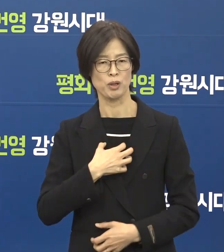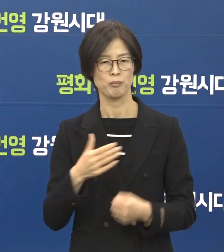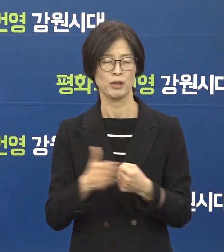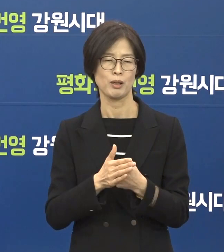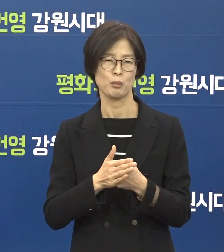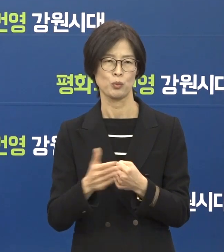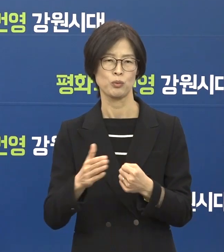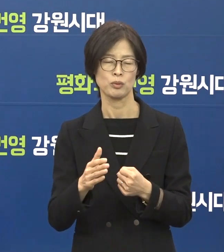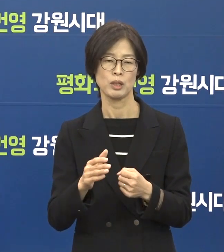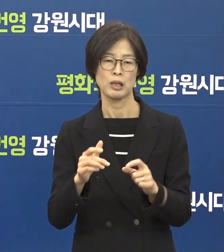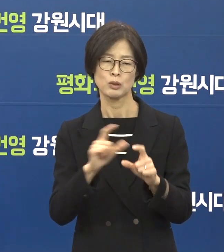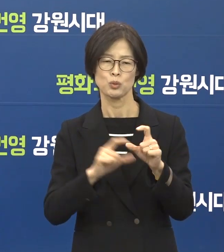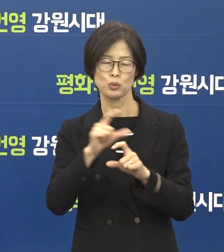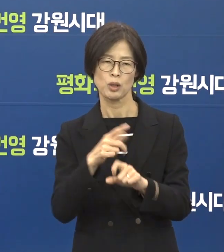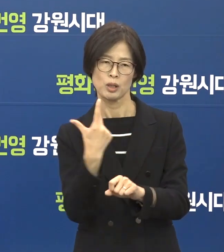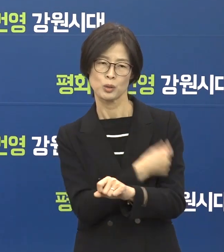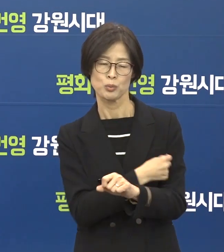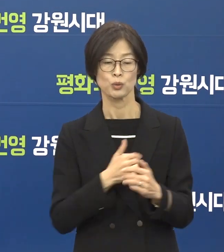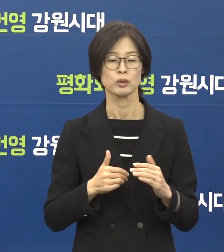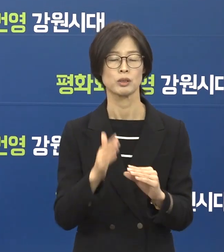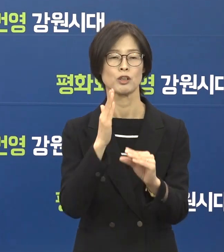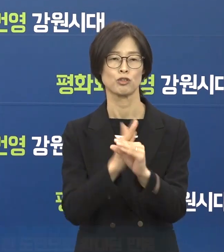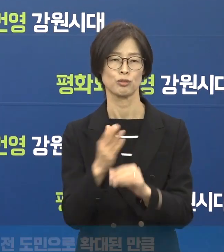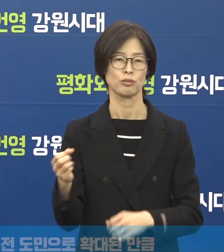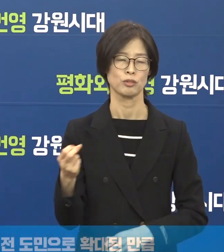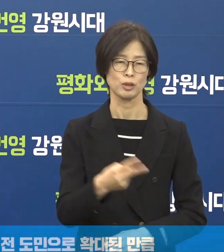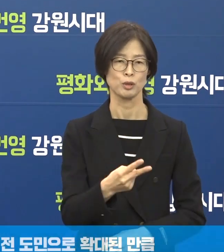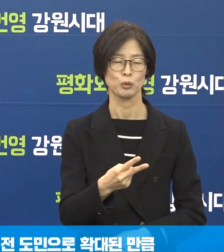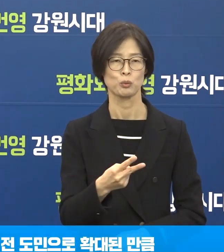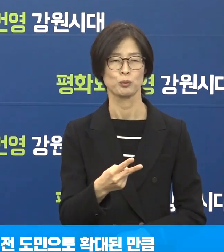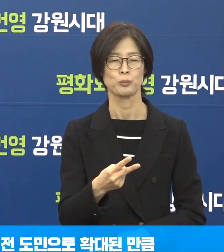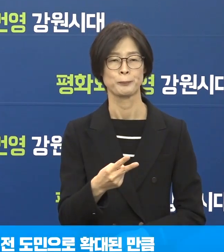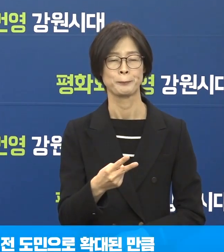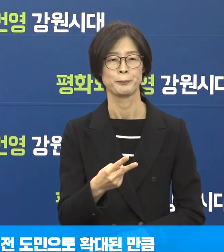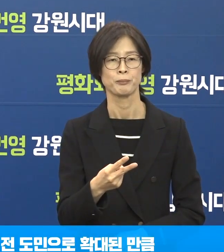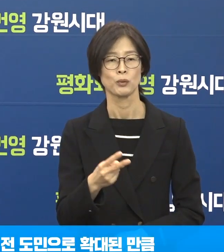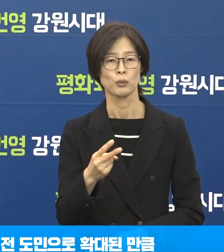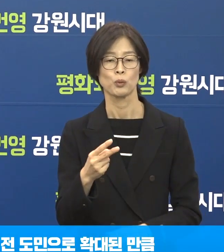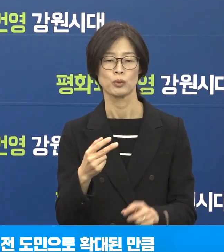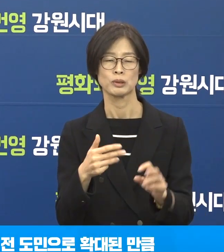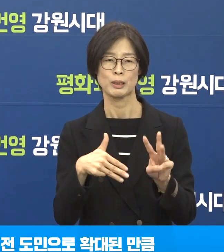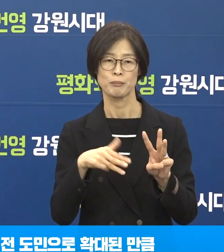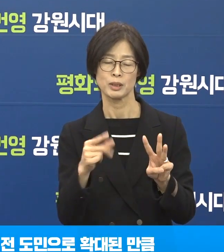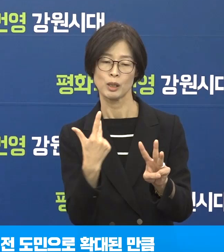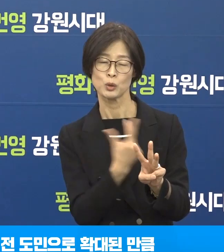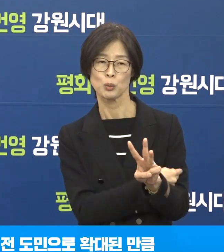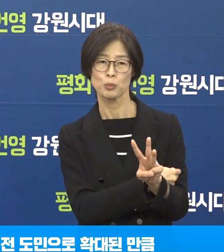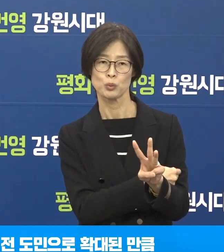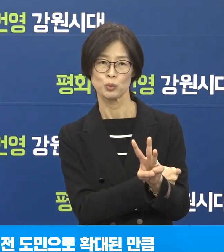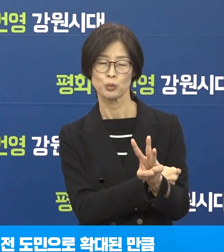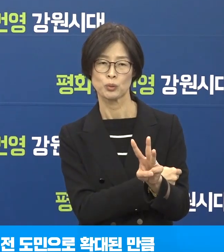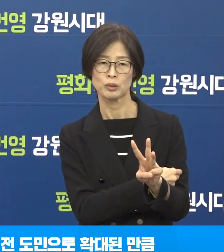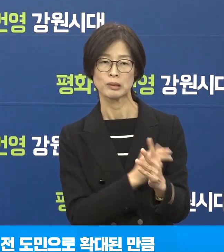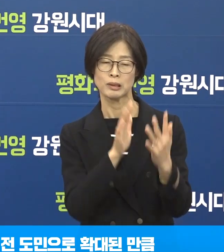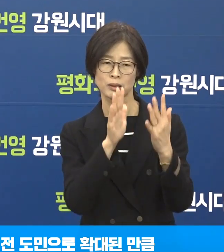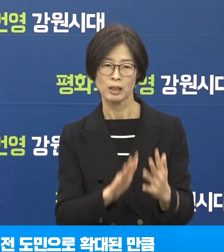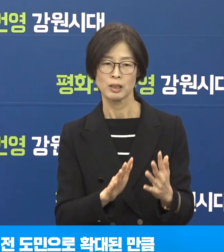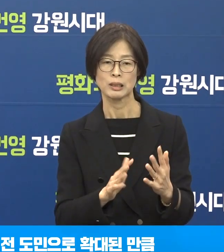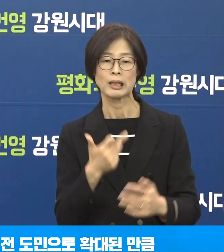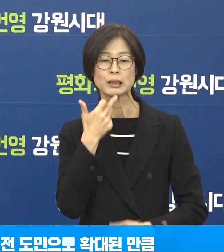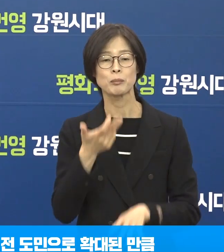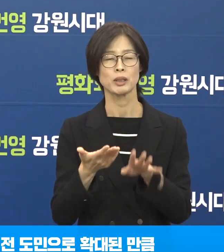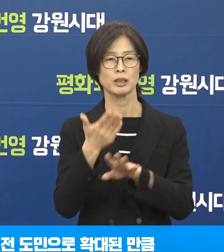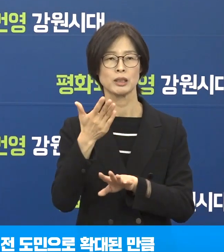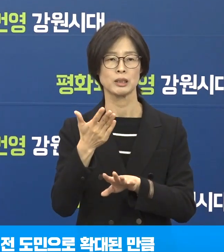접종을 집중적으로 실시하고 있으며, 추가 접종 대상자가 기본 접종을 완료한 18세